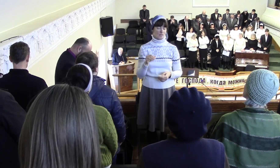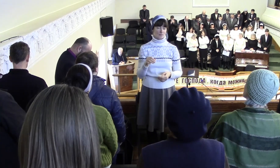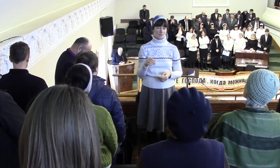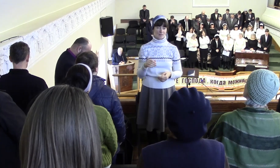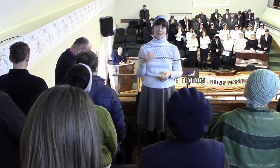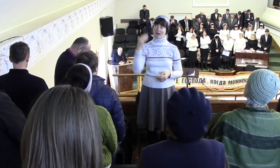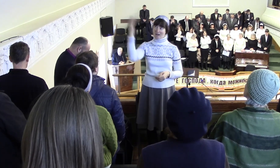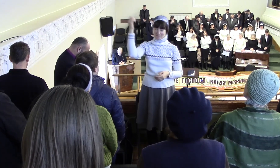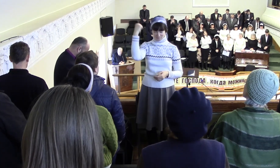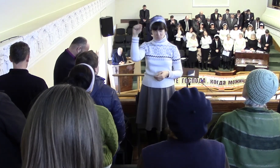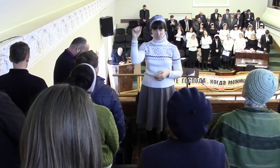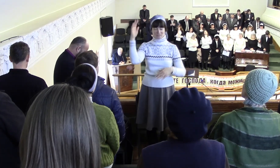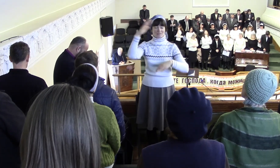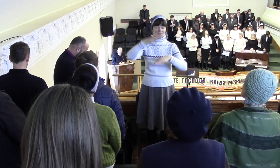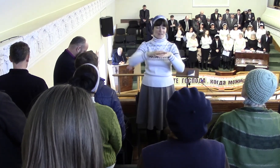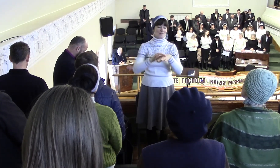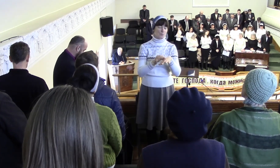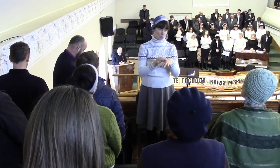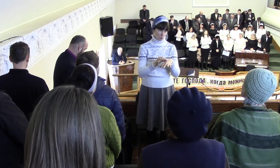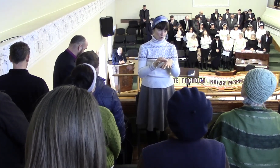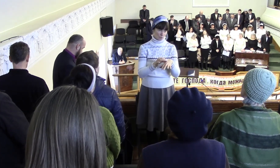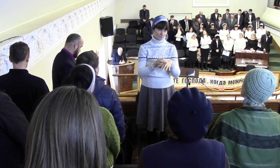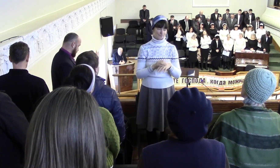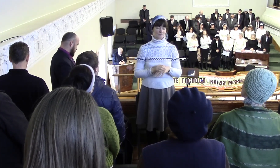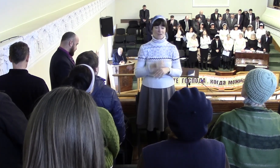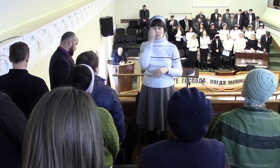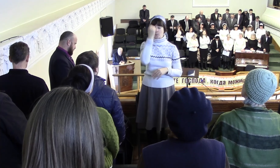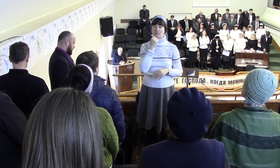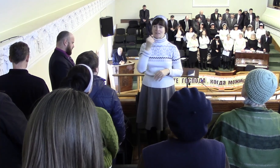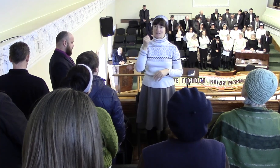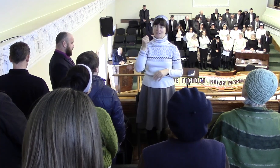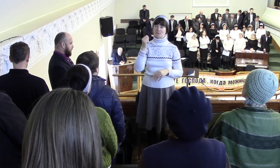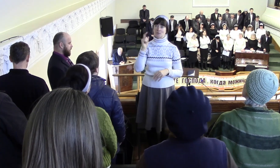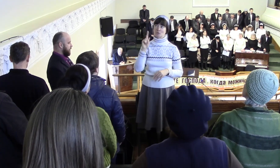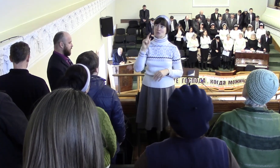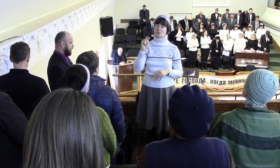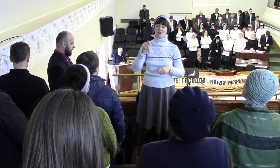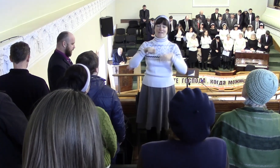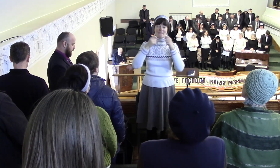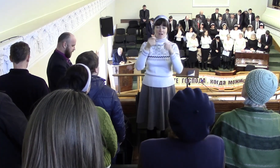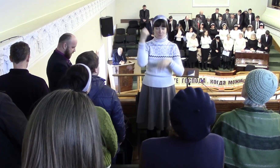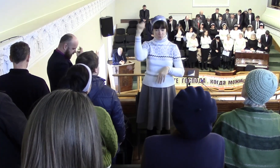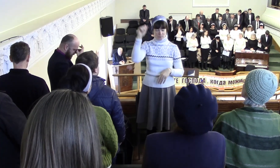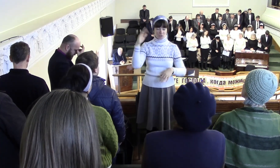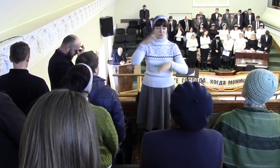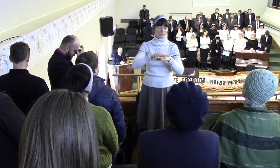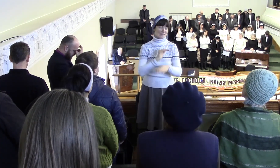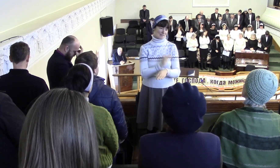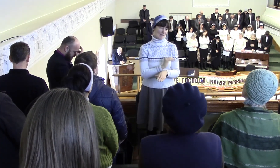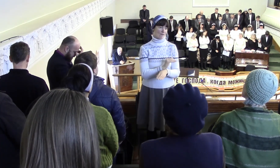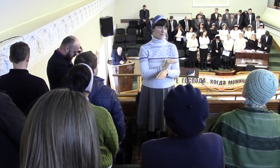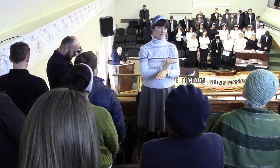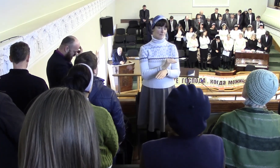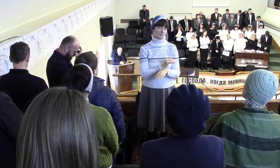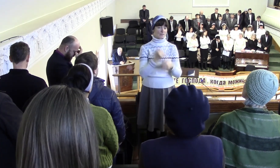самими, над нашей плотью греховной. Мы благодарим Тебя, что Ты дал победу над дьяволом. Мы благодарим Тебя,